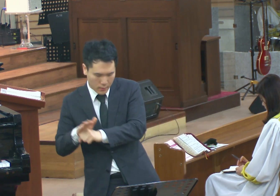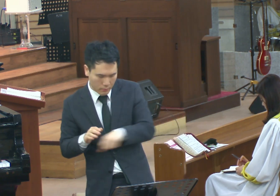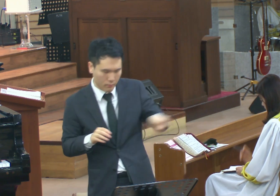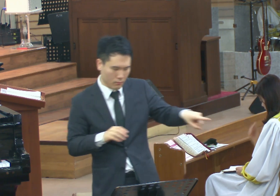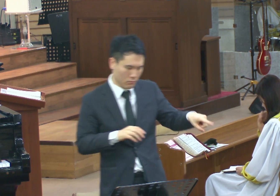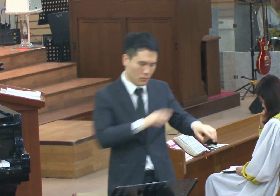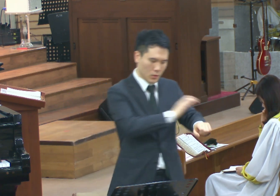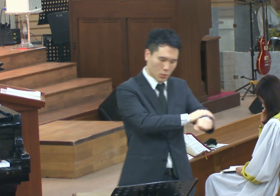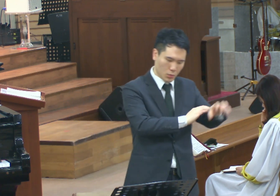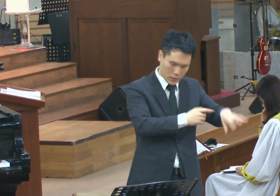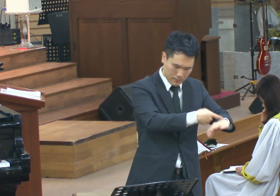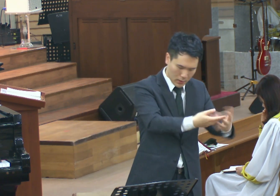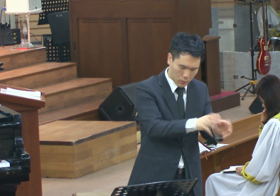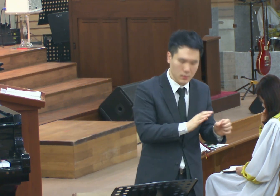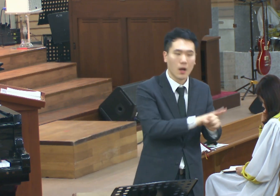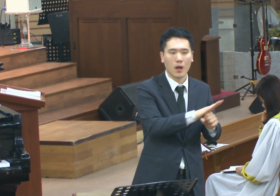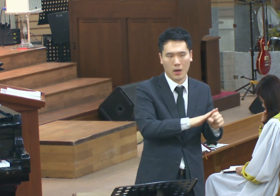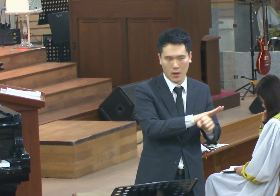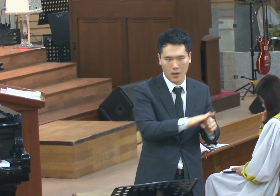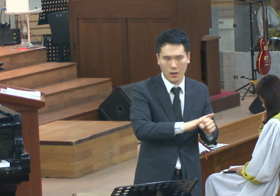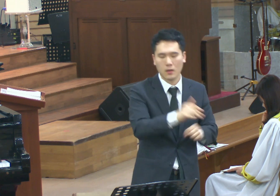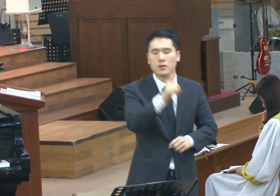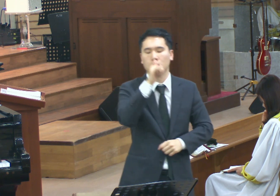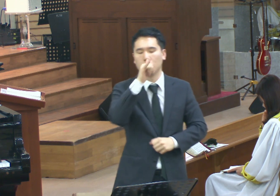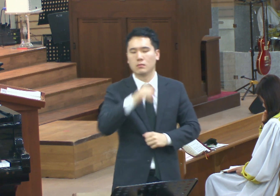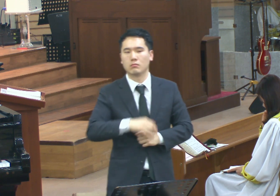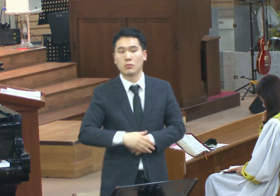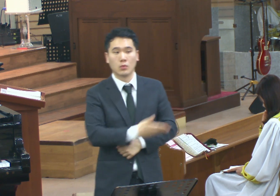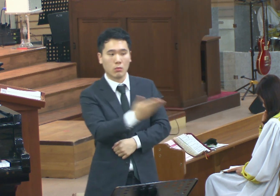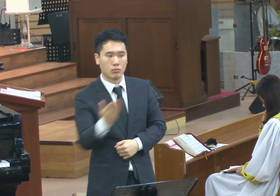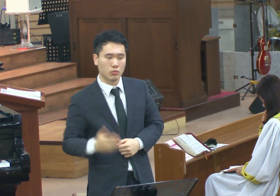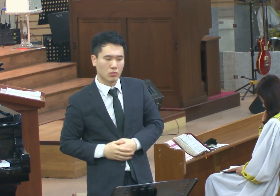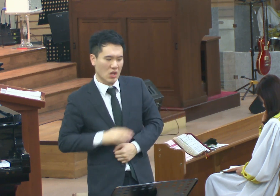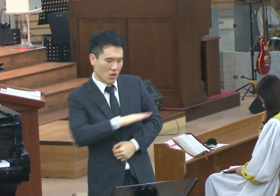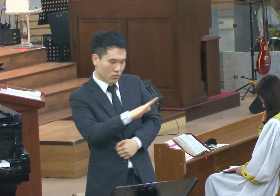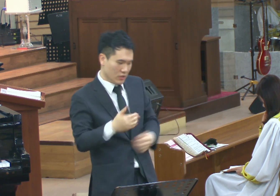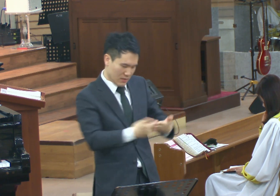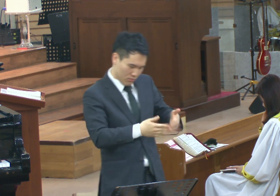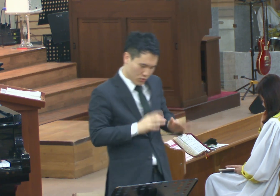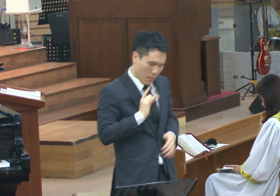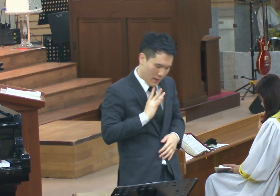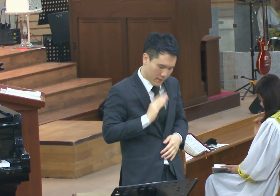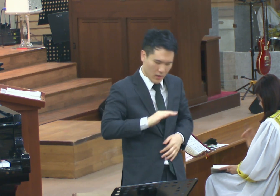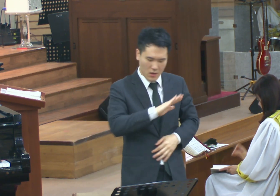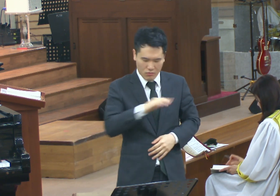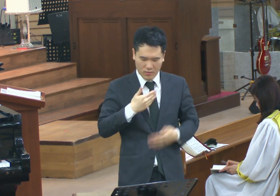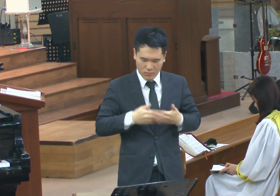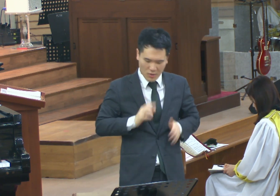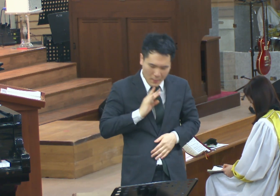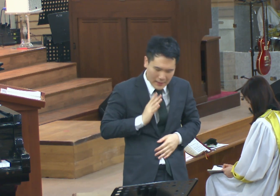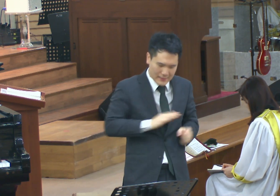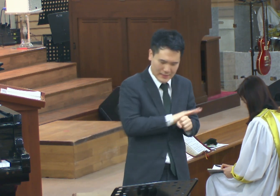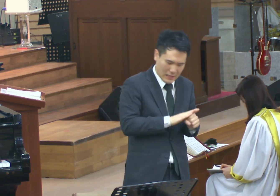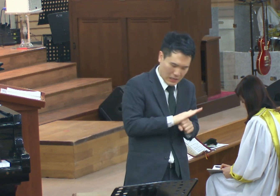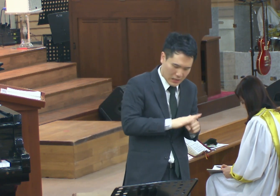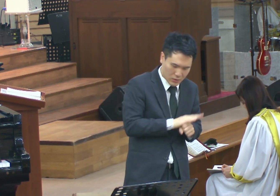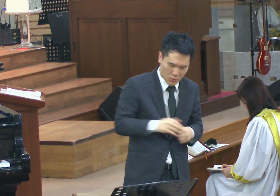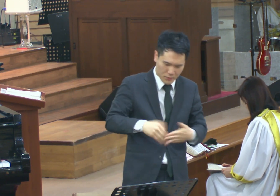우리 찬양대만 사랑하고 그렇게 하지 말고 모든 교인들을 사랑하고 손을 잡아주고 인사하고. 여호수아는